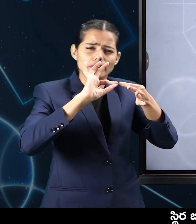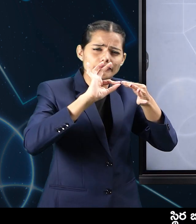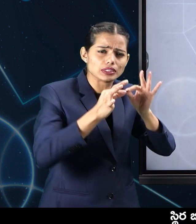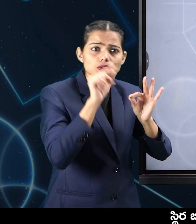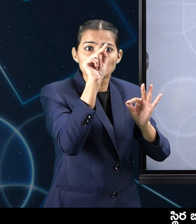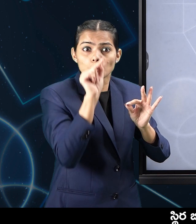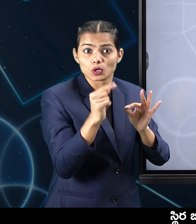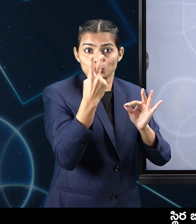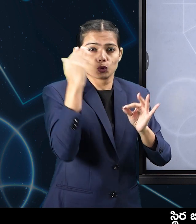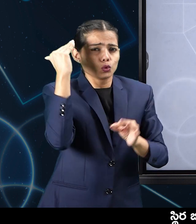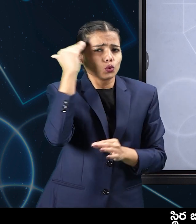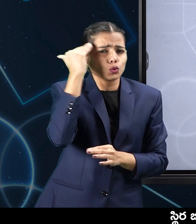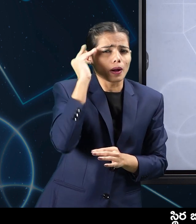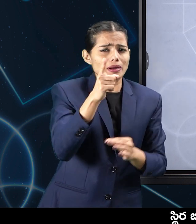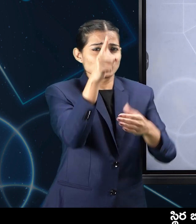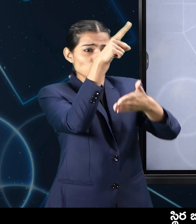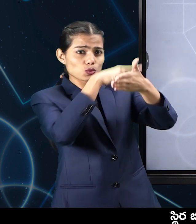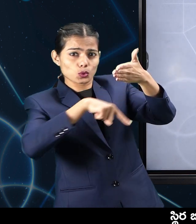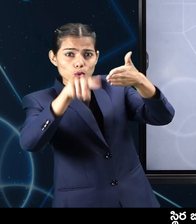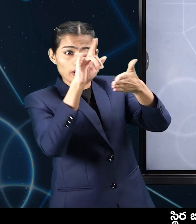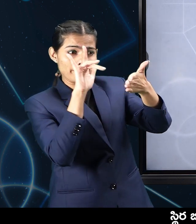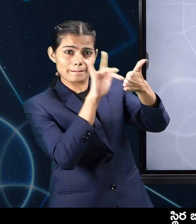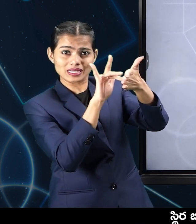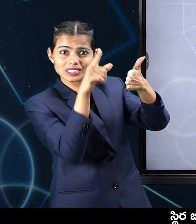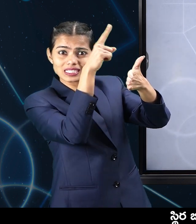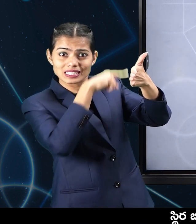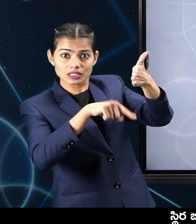స్థిర బిందువును వృత్తం యొక్క కేంద్రం అంటారు.